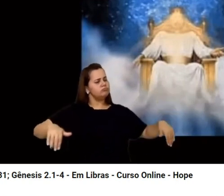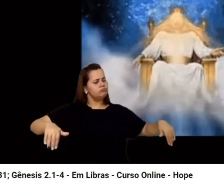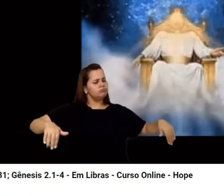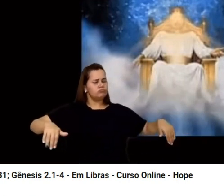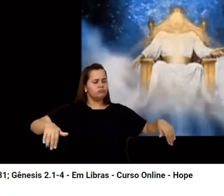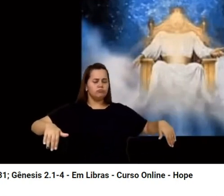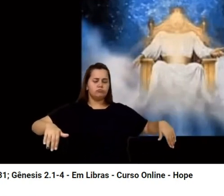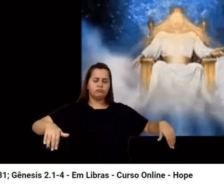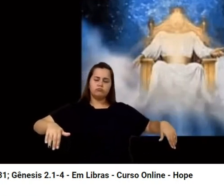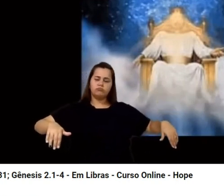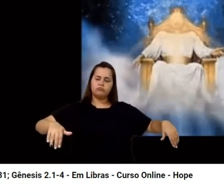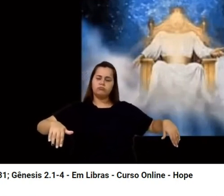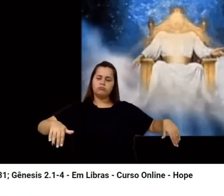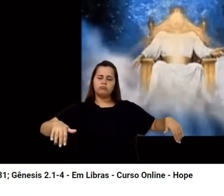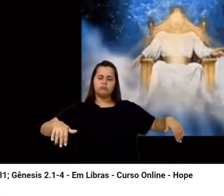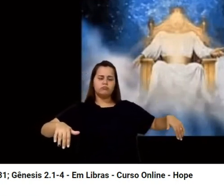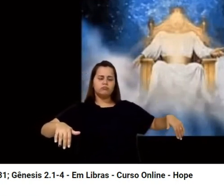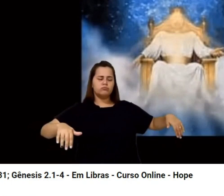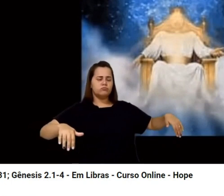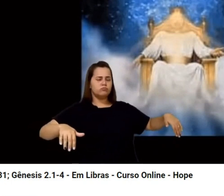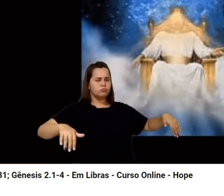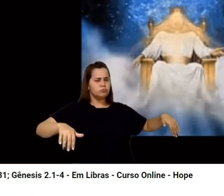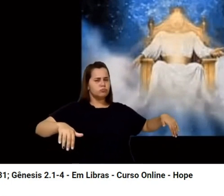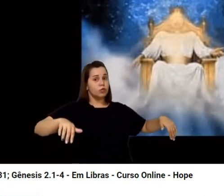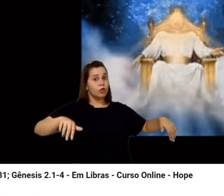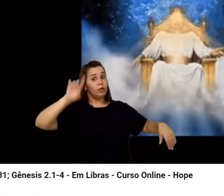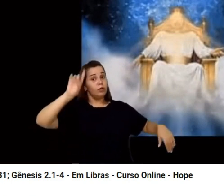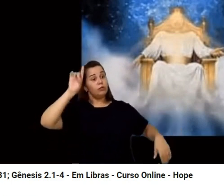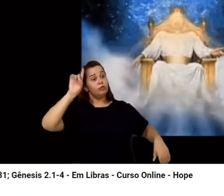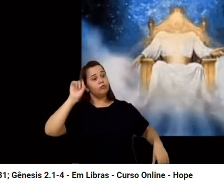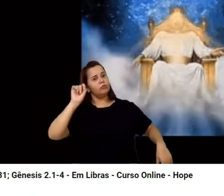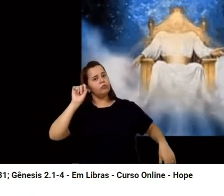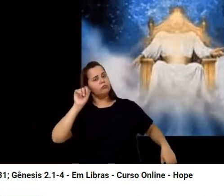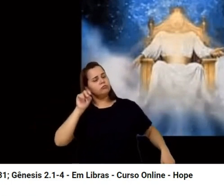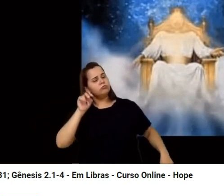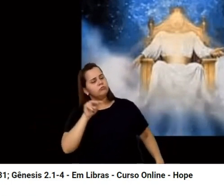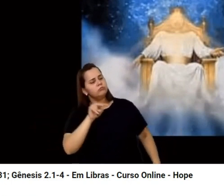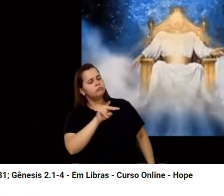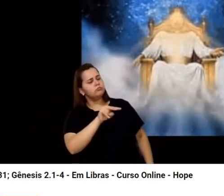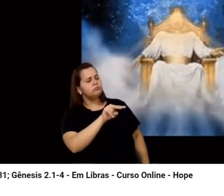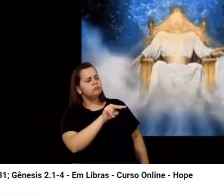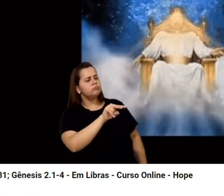ele está sentado no seu trono e ele observa